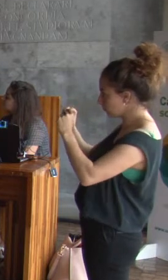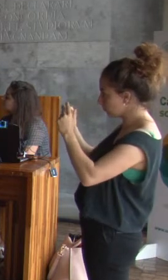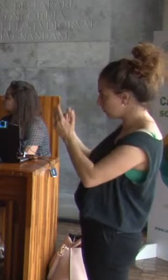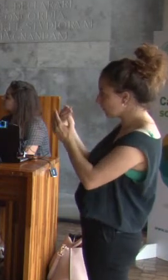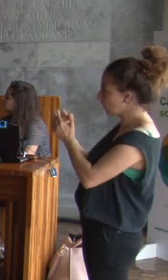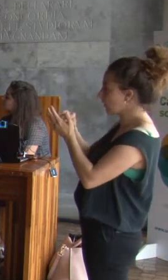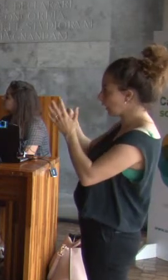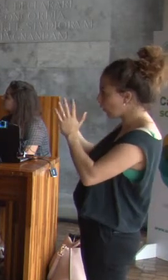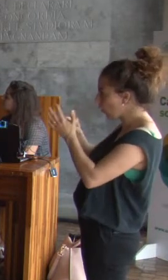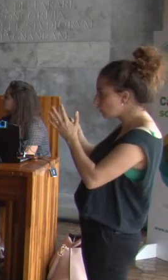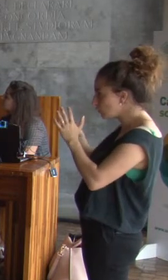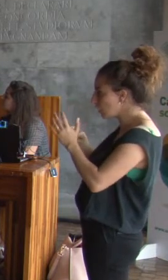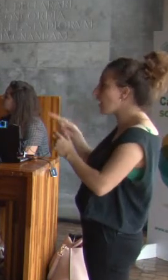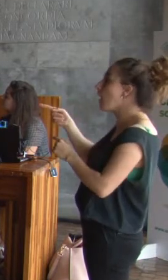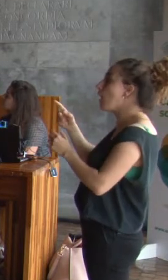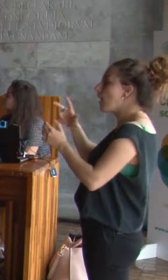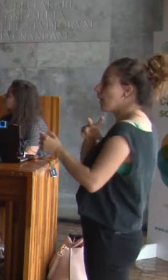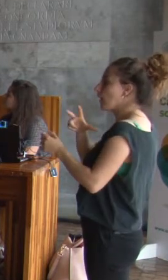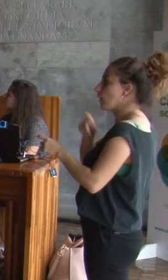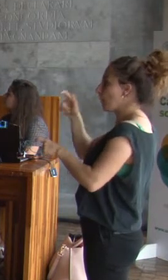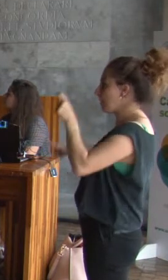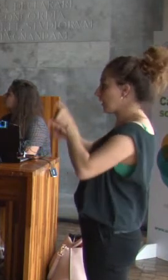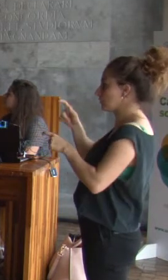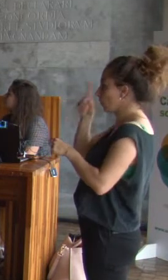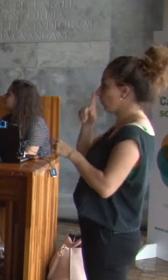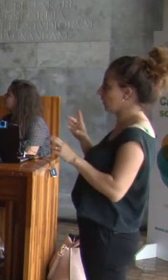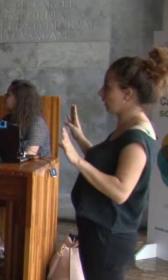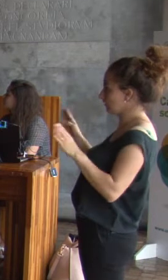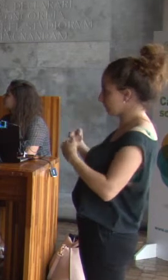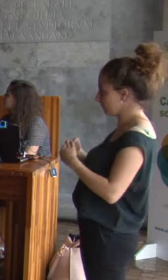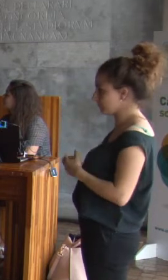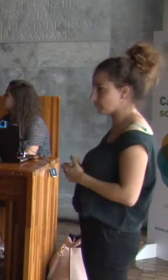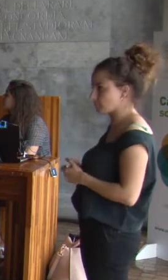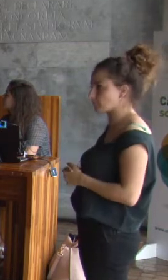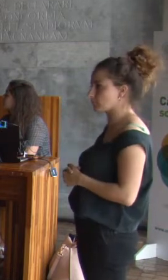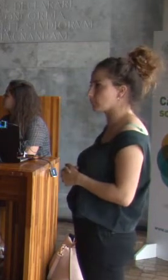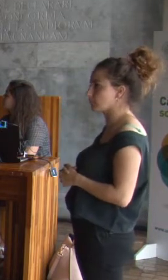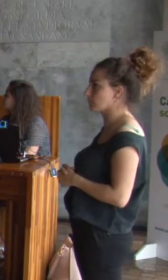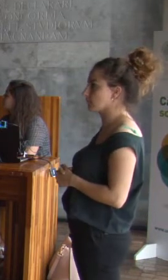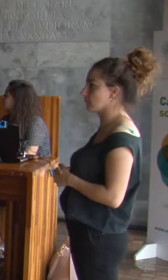c'è la più alta presenza al mondo di persone con caratteristiche dello spettro autistico.